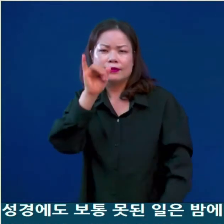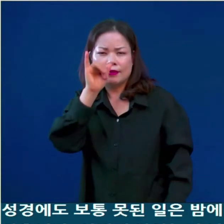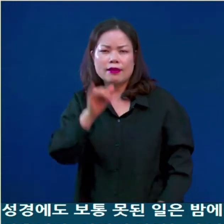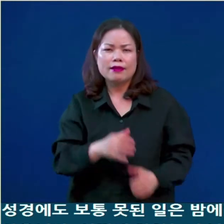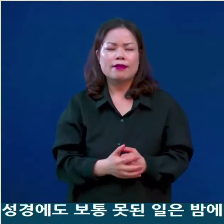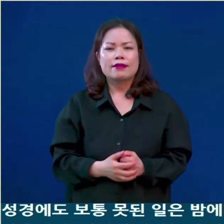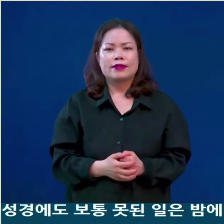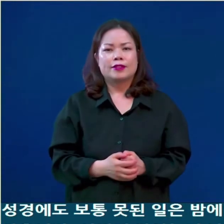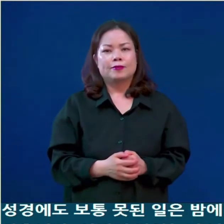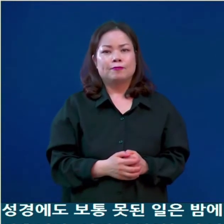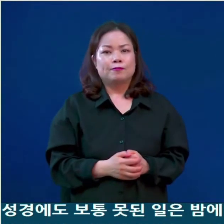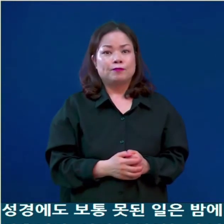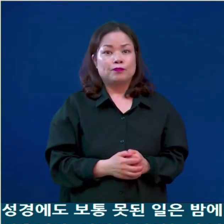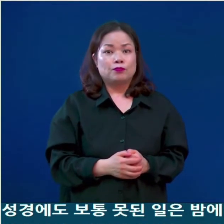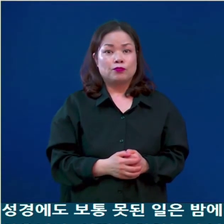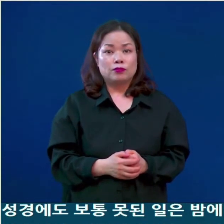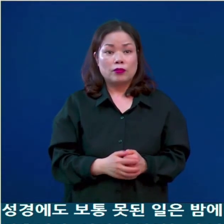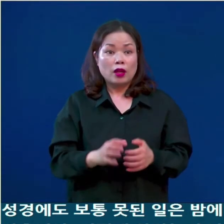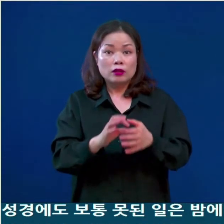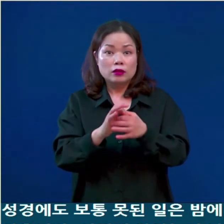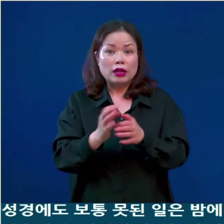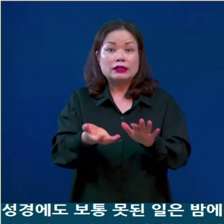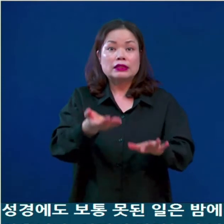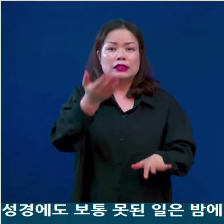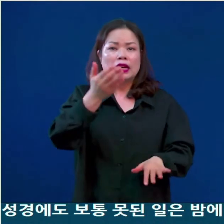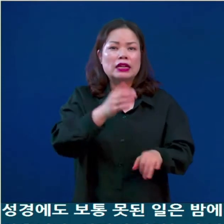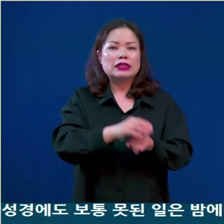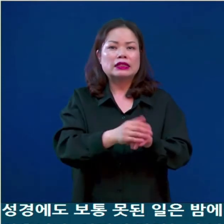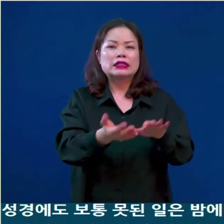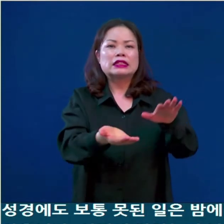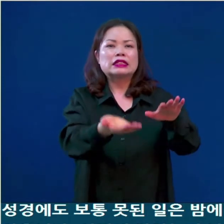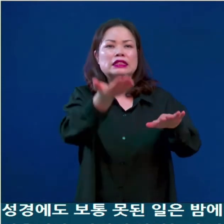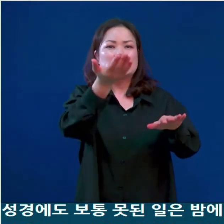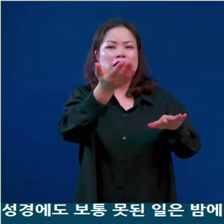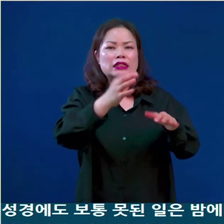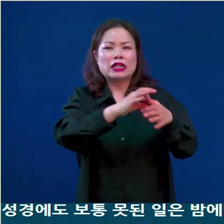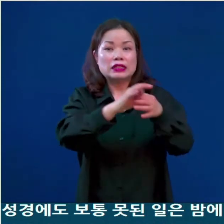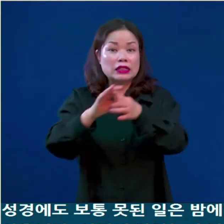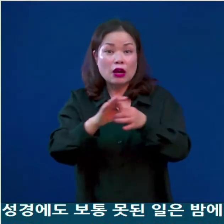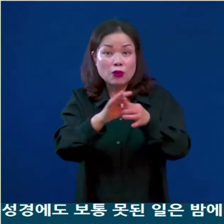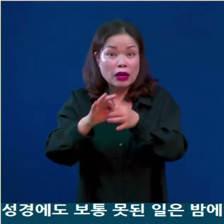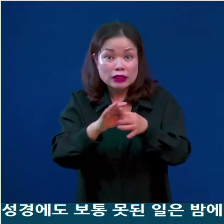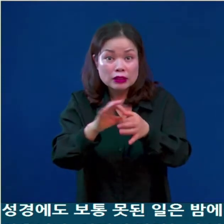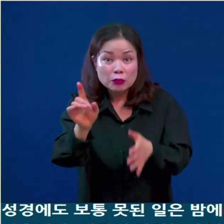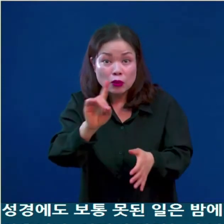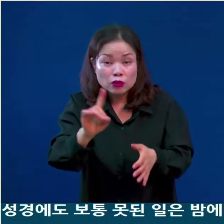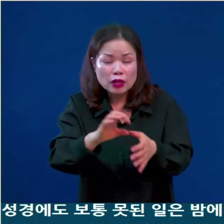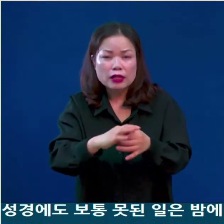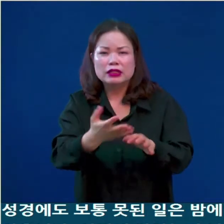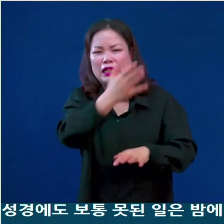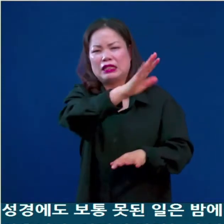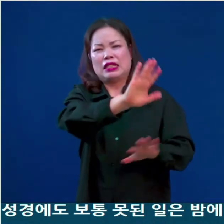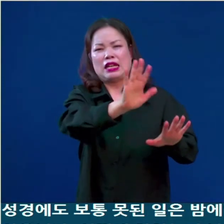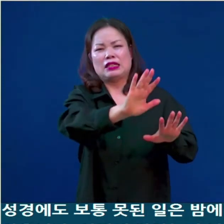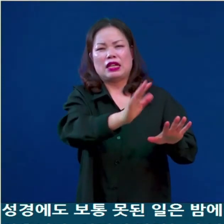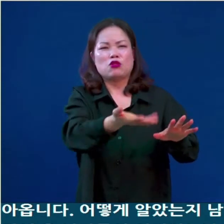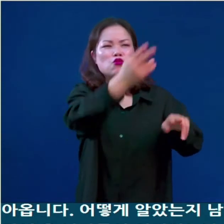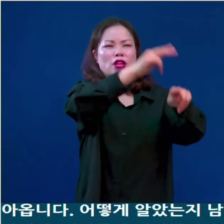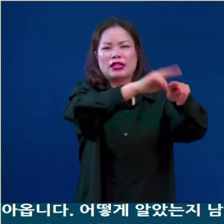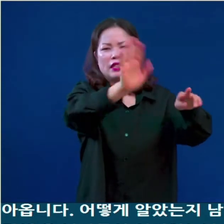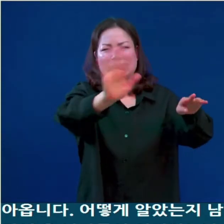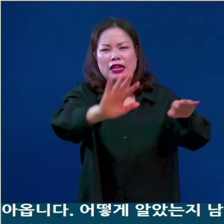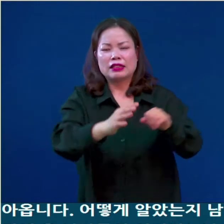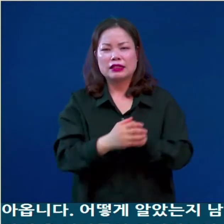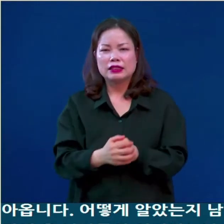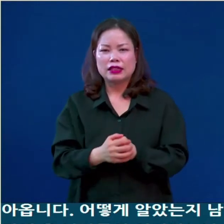상관해야겠다라고 말합니다. 여기 상관이란 직장 상사가 아닌 건 다 아시죠? 네. 야다라고